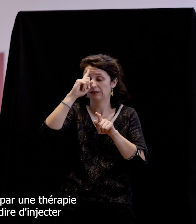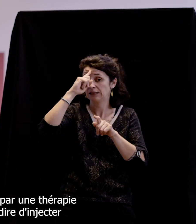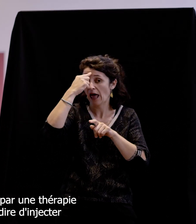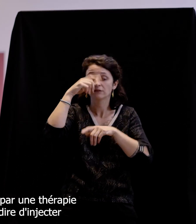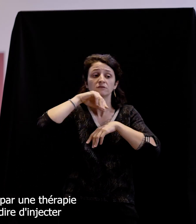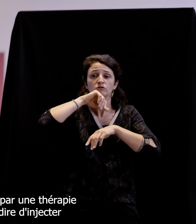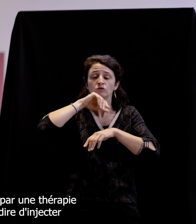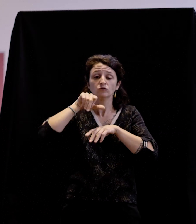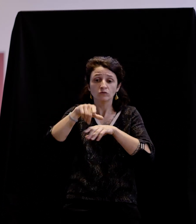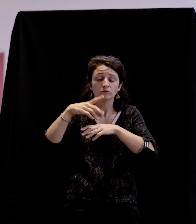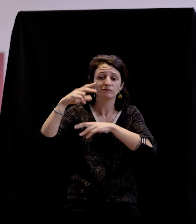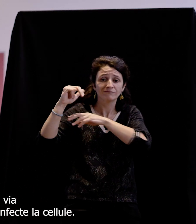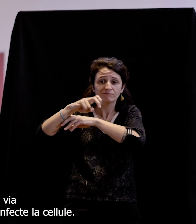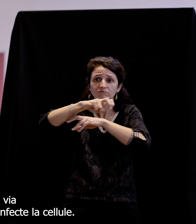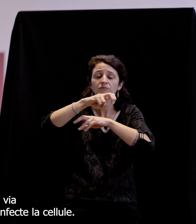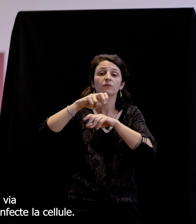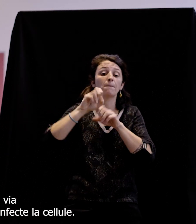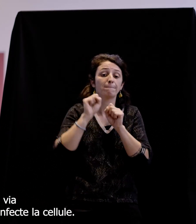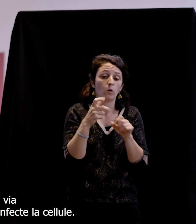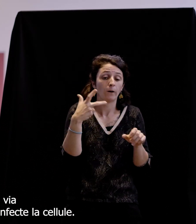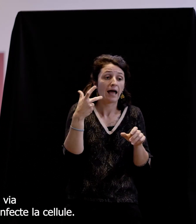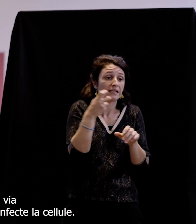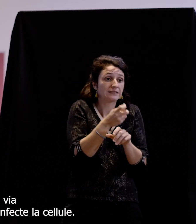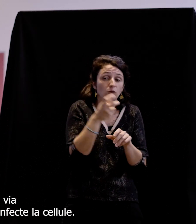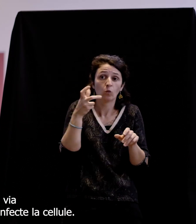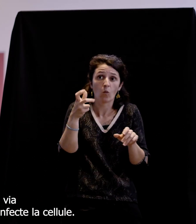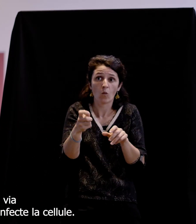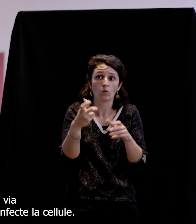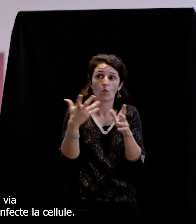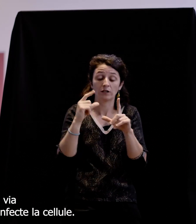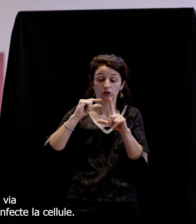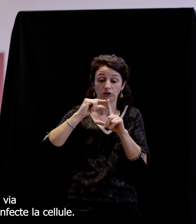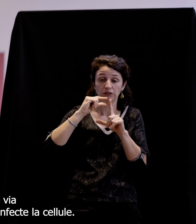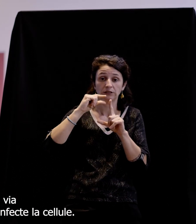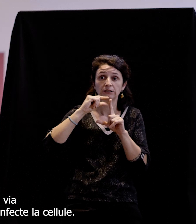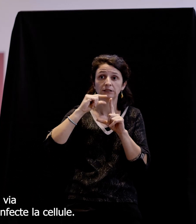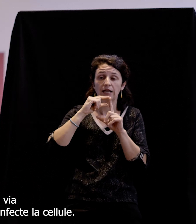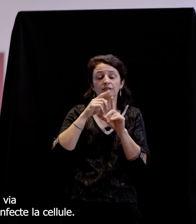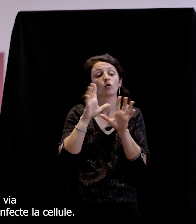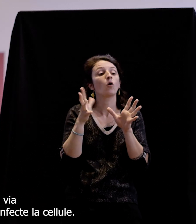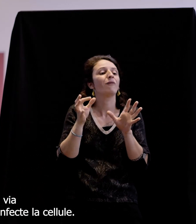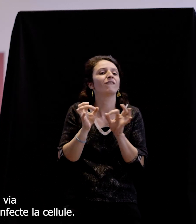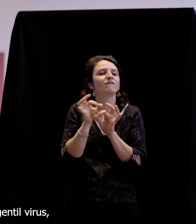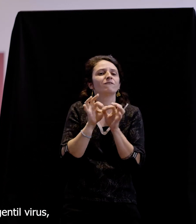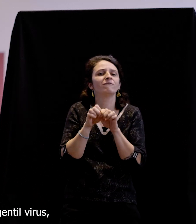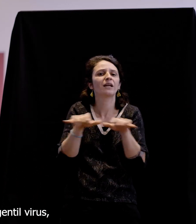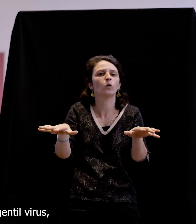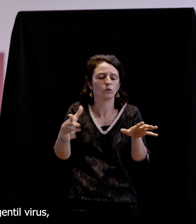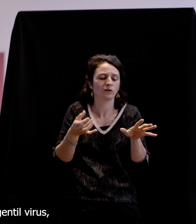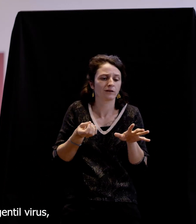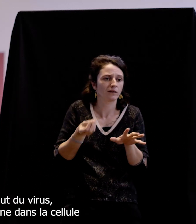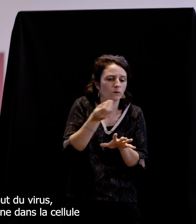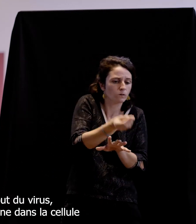génique, c'est-à-dire d'injecter le gène via un virus en fait qui infecte la cellule, mais c'est un